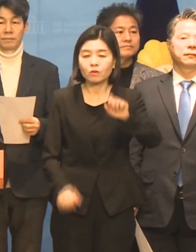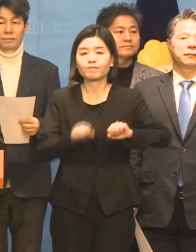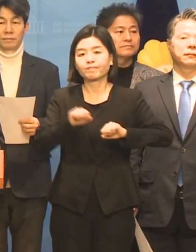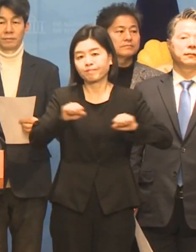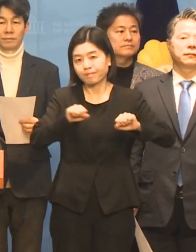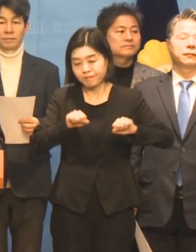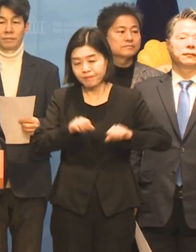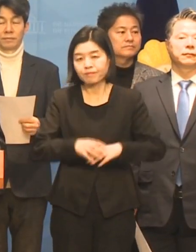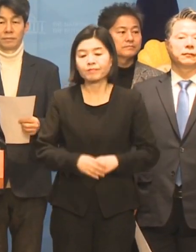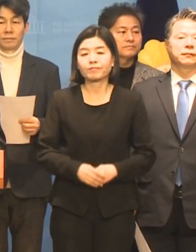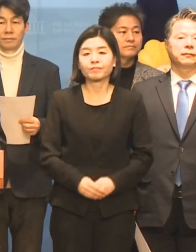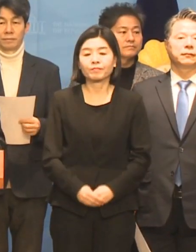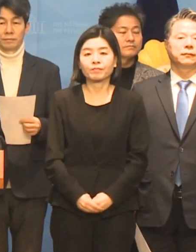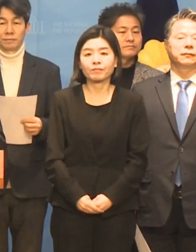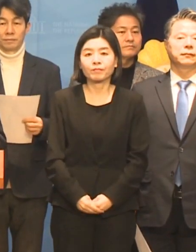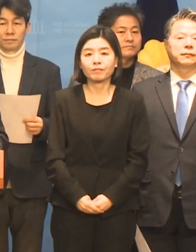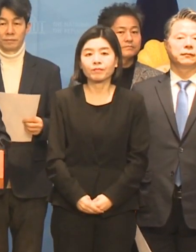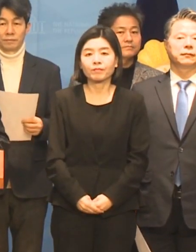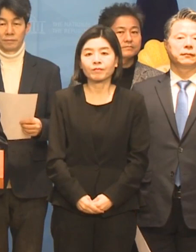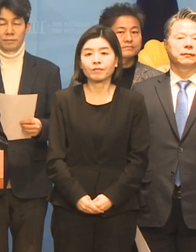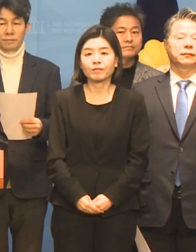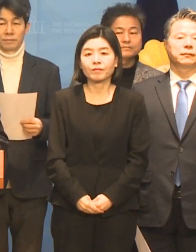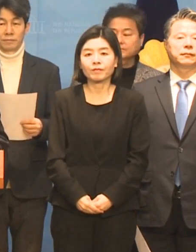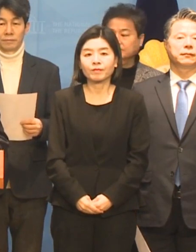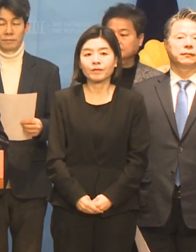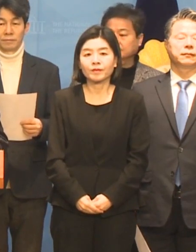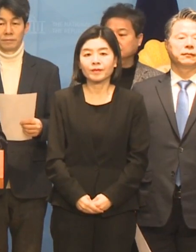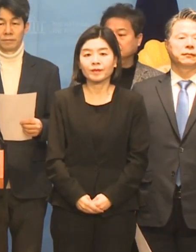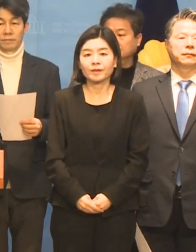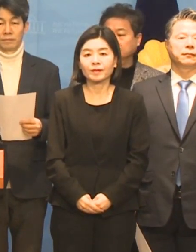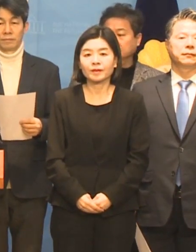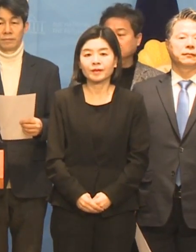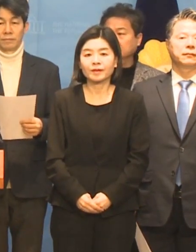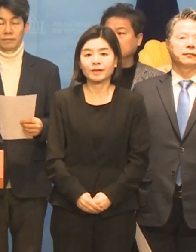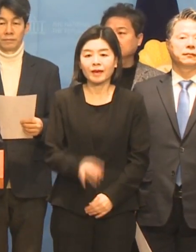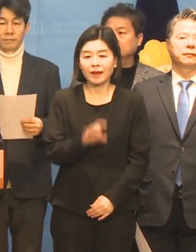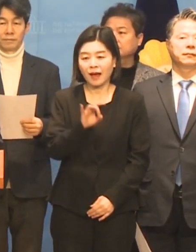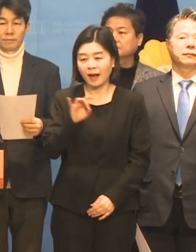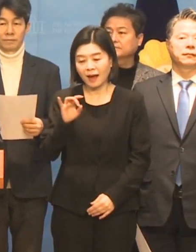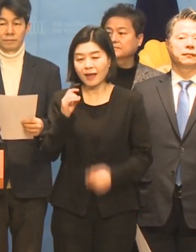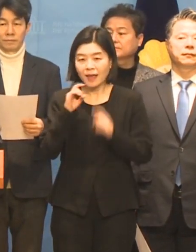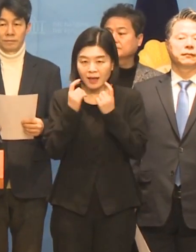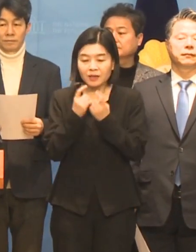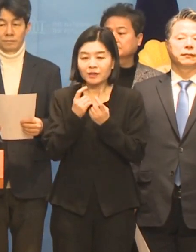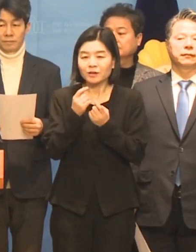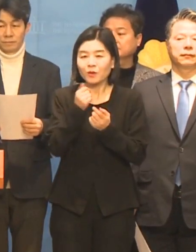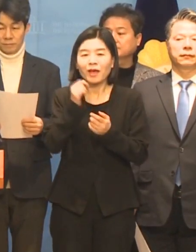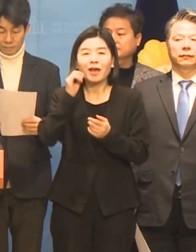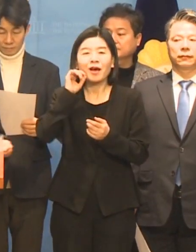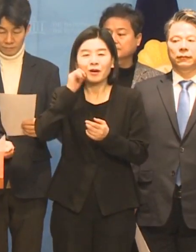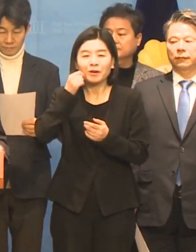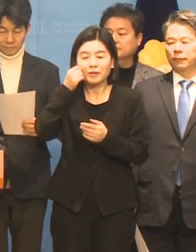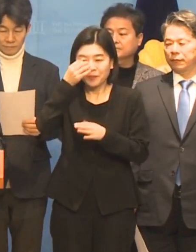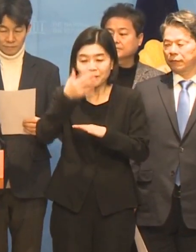계십니다. 이어서 너무 많이 오셔가지고 저 일일이 소개는 못 드리고 기자회견문을 낭독하도록